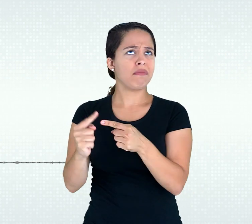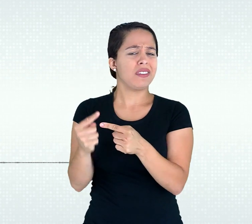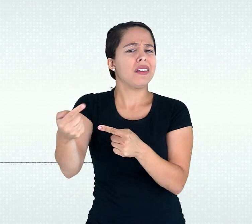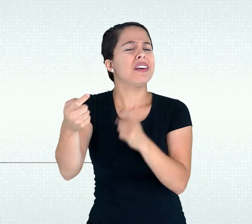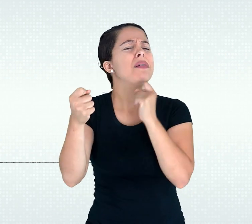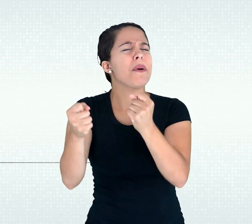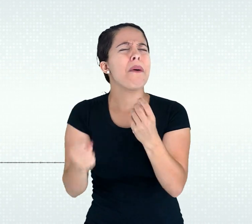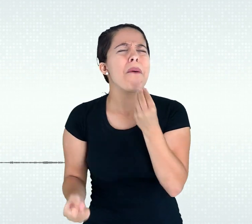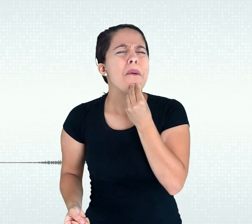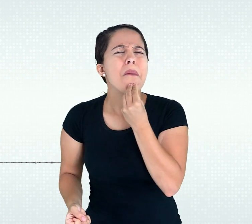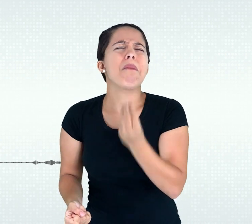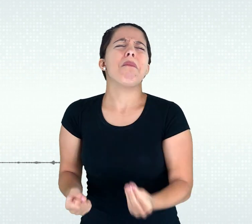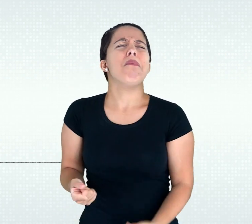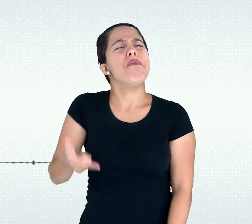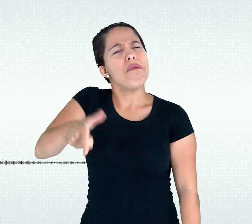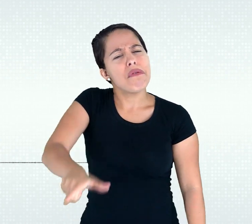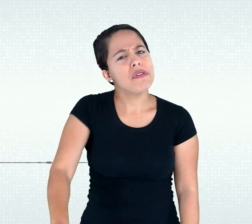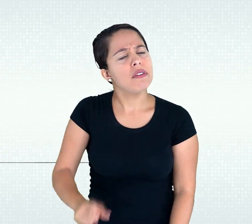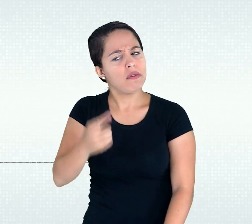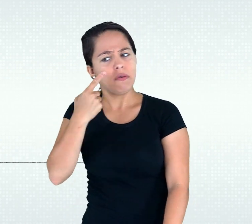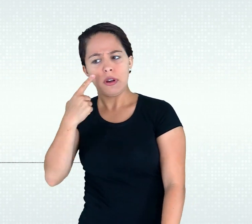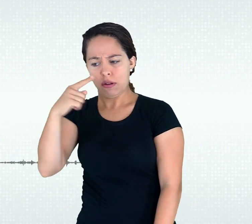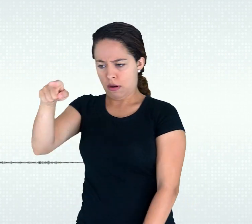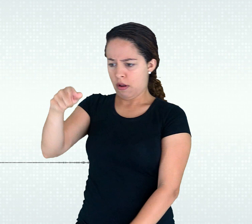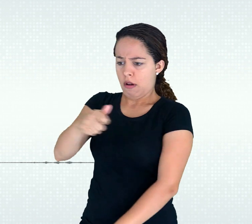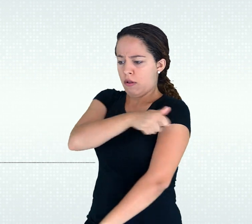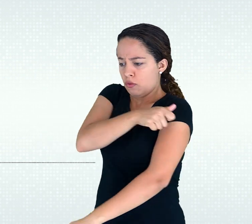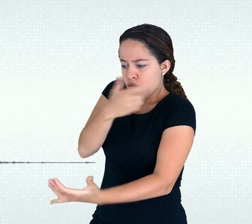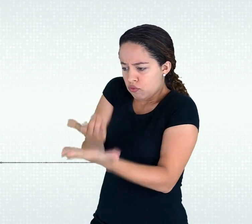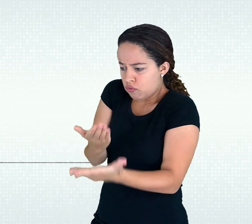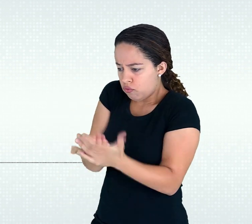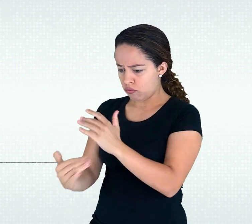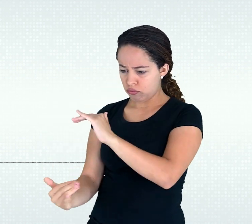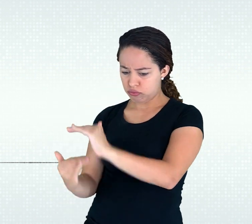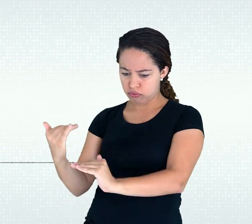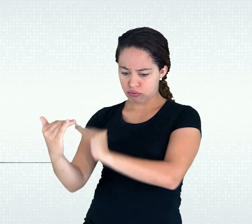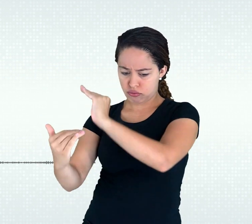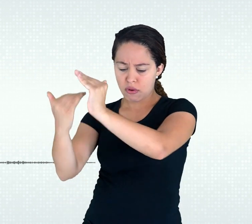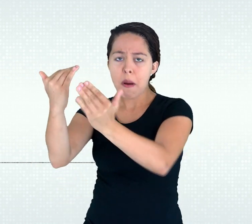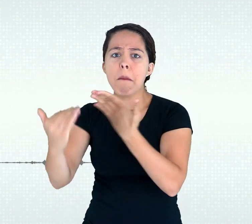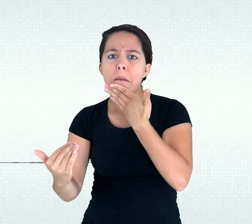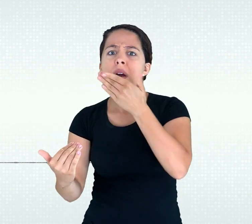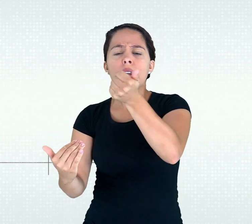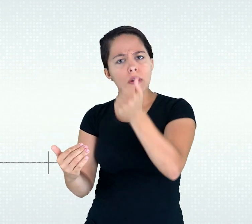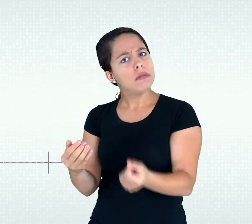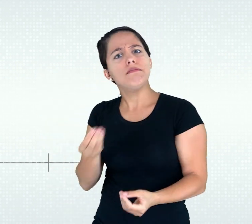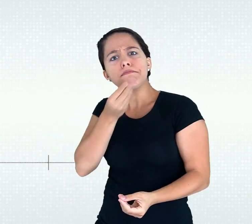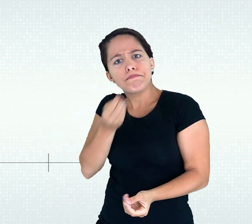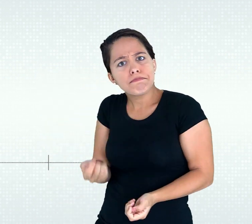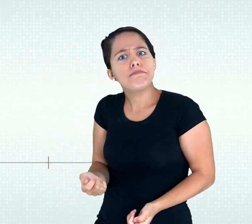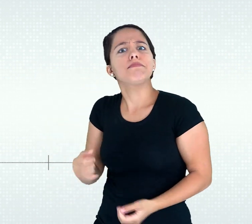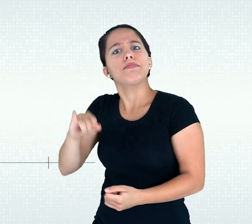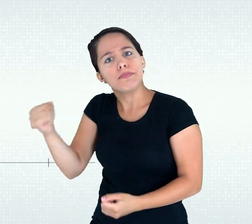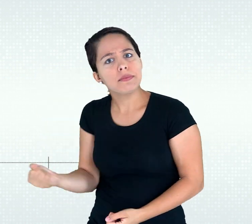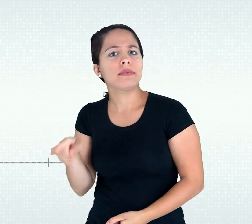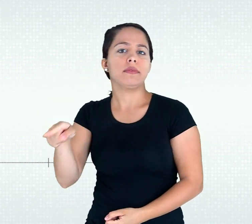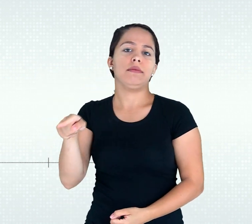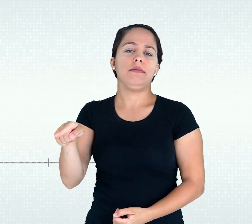ser revistos sempre que o observado um progresso em comparação a um estágio anterior